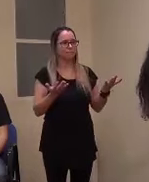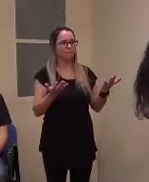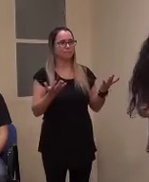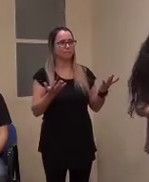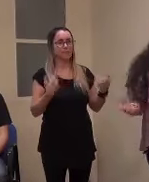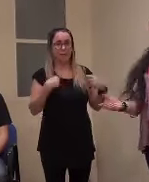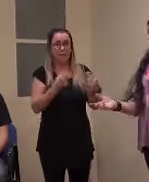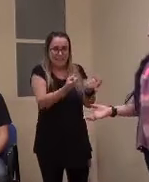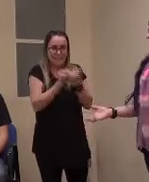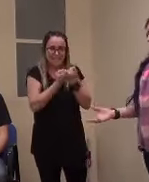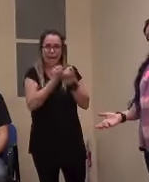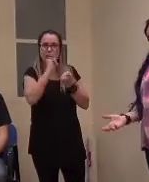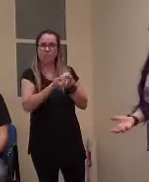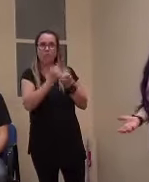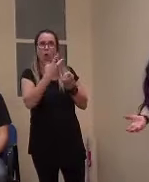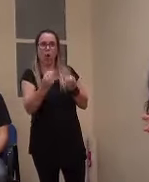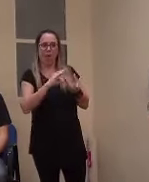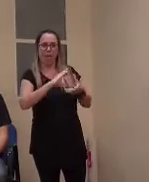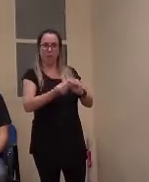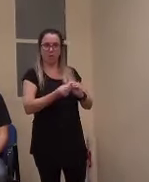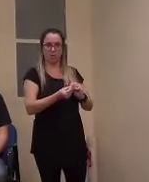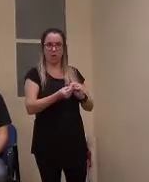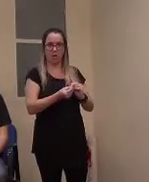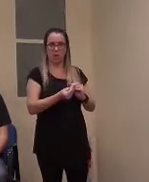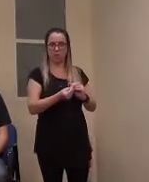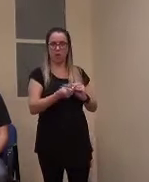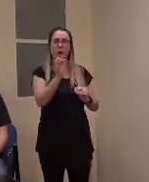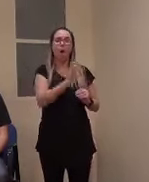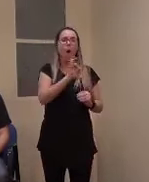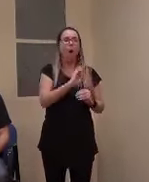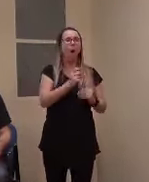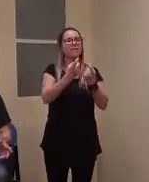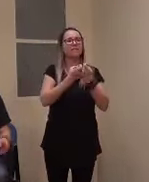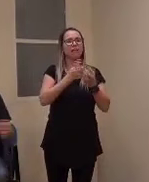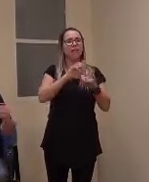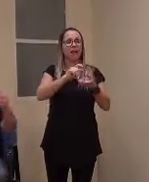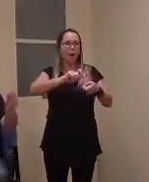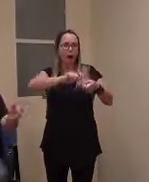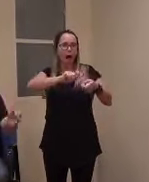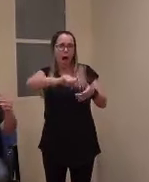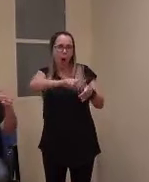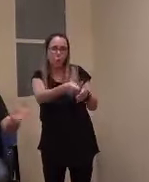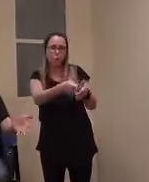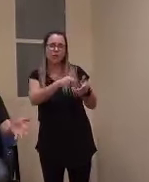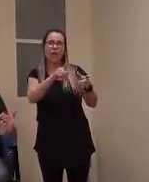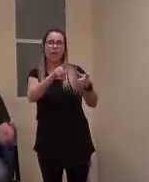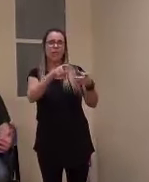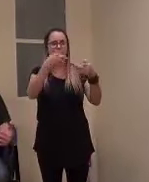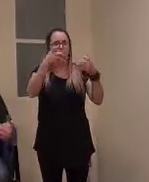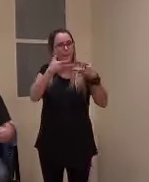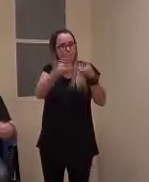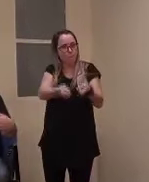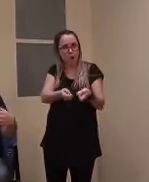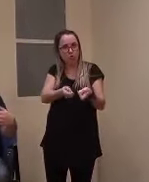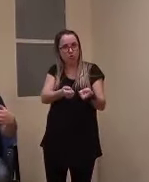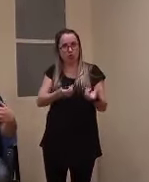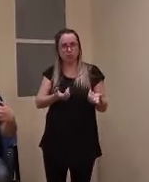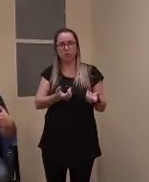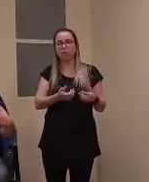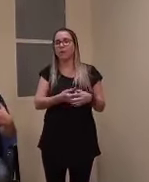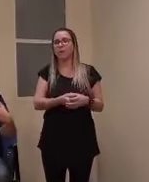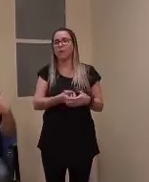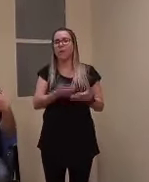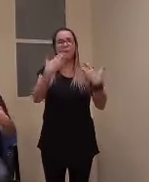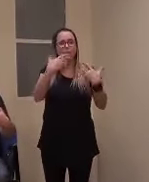si es así no hacer una situación irregular o hacer o brindar apuntes razonables o apoyos para que para